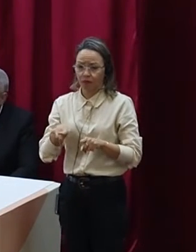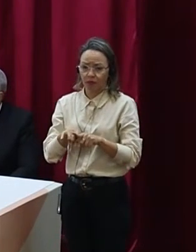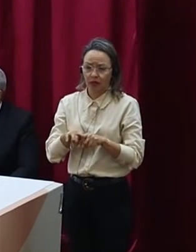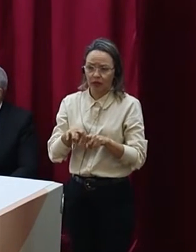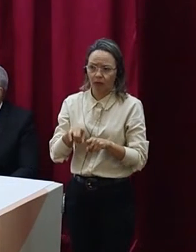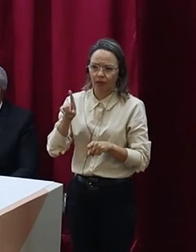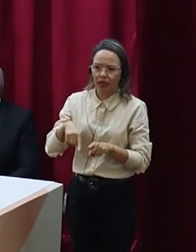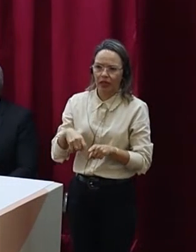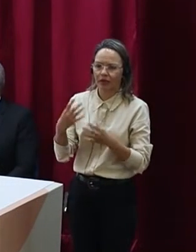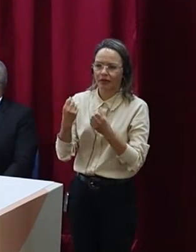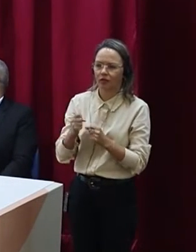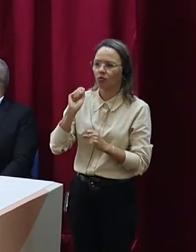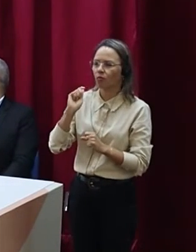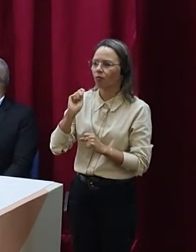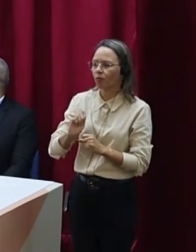la expulsión de los jesuitas,